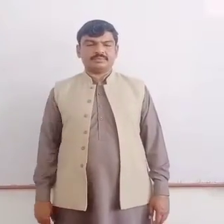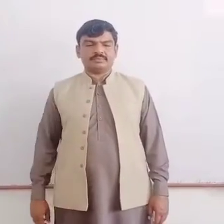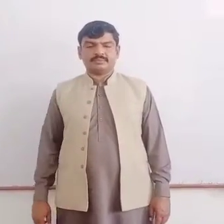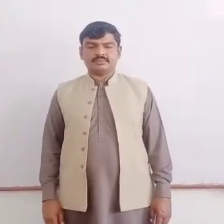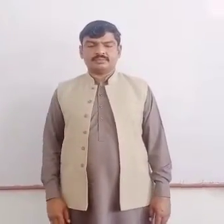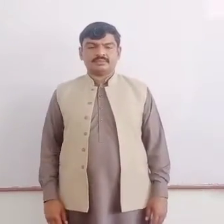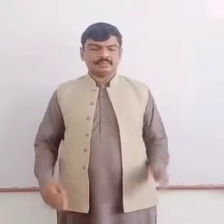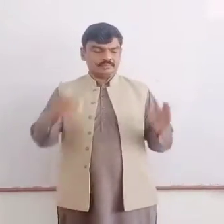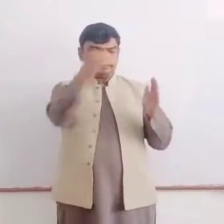लकड़ी,